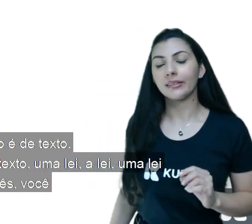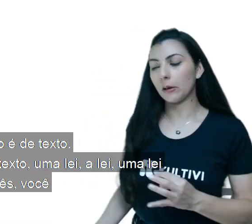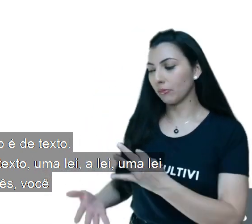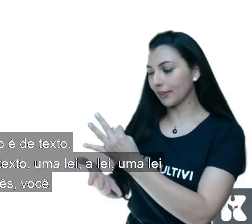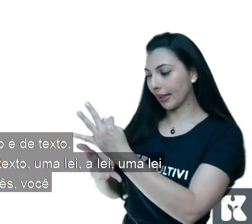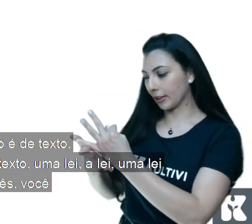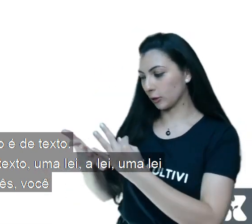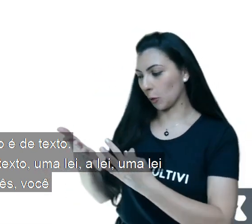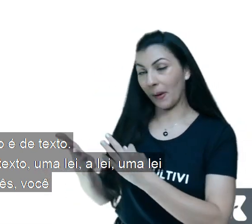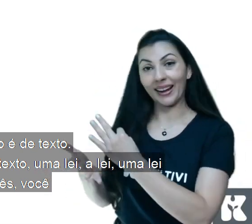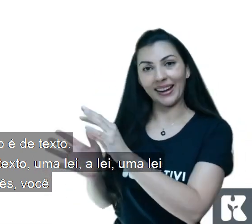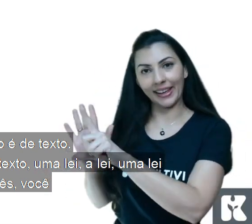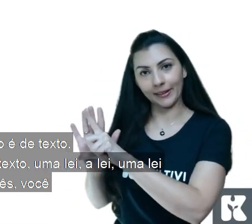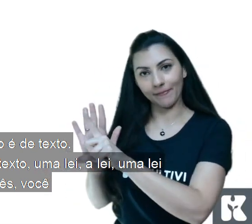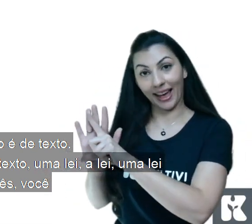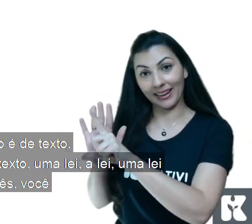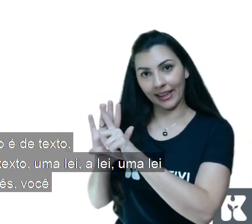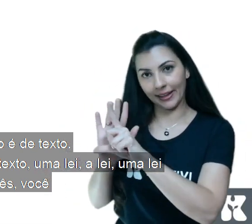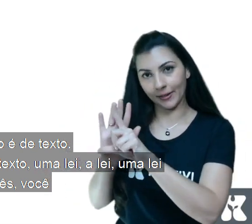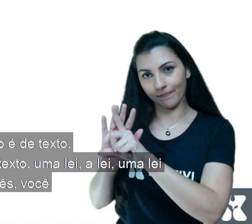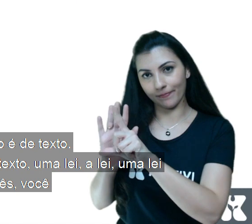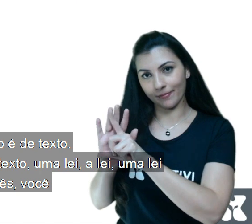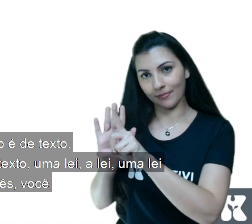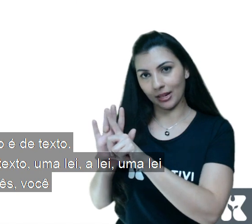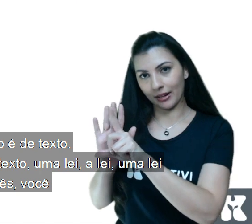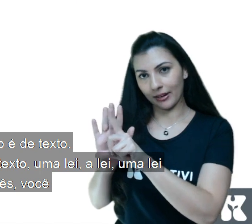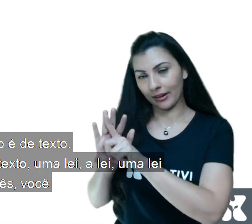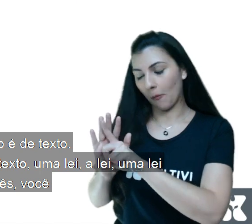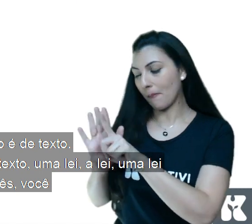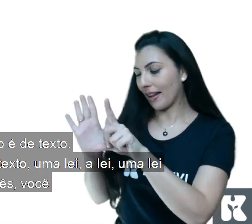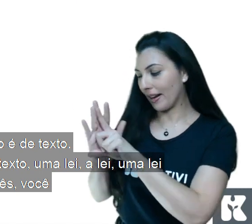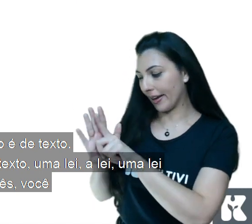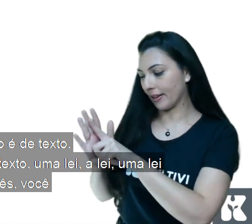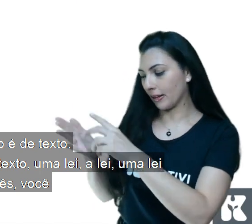você tem um texto, uma lei